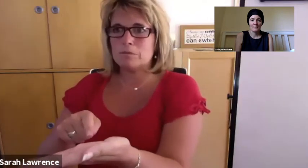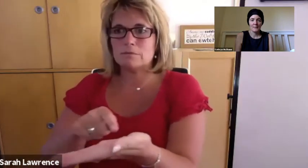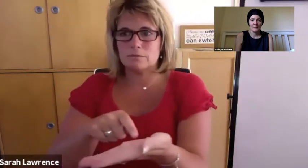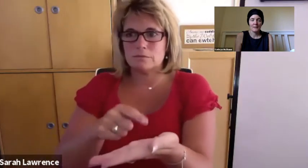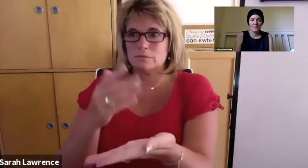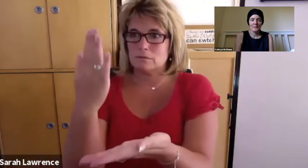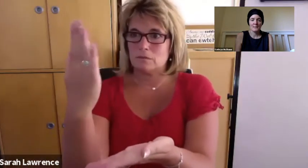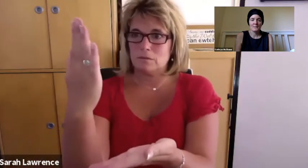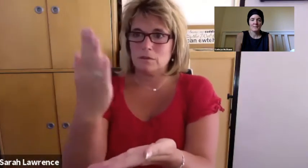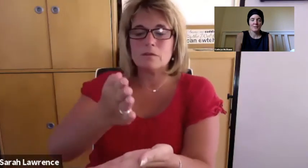a wedyn defnyddio